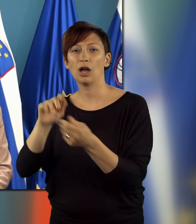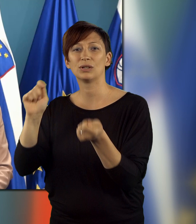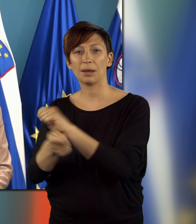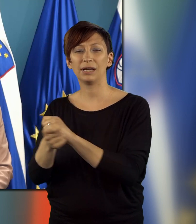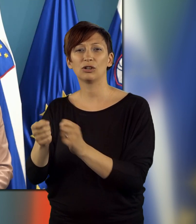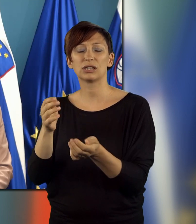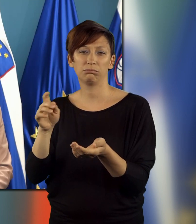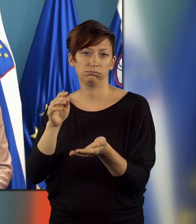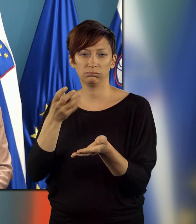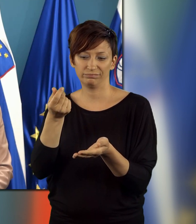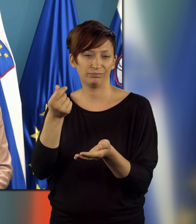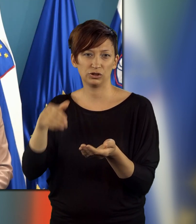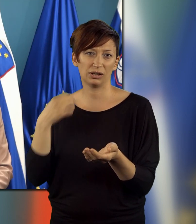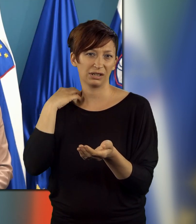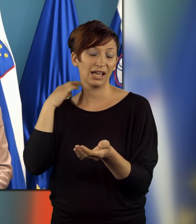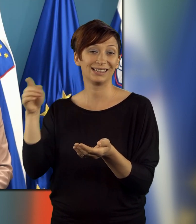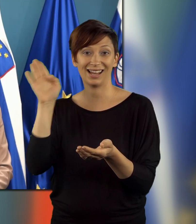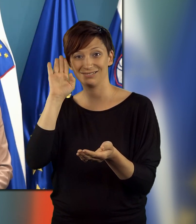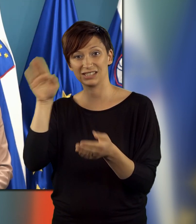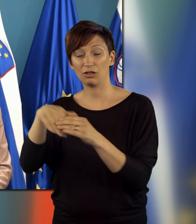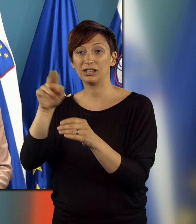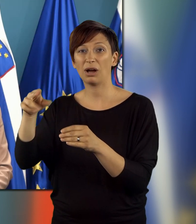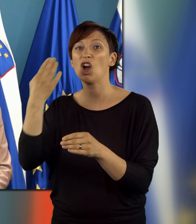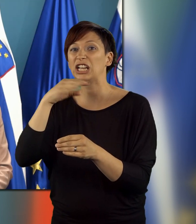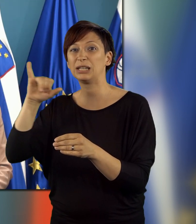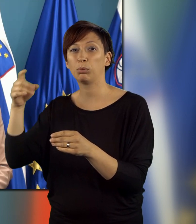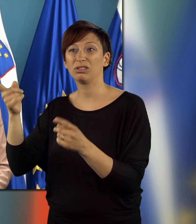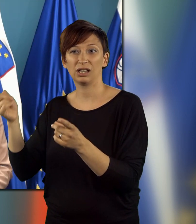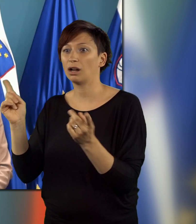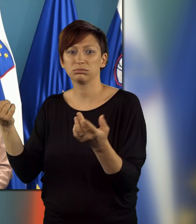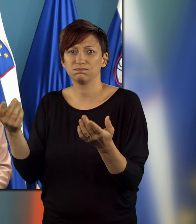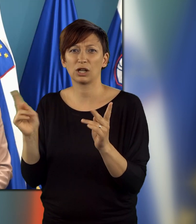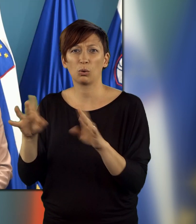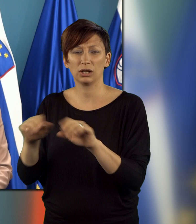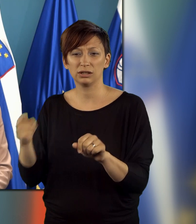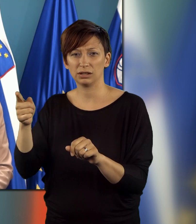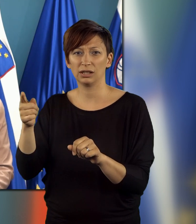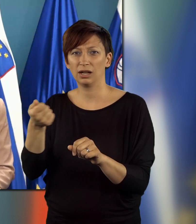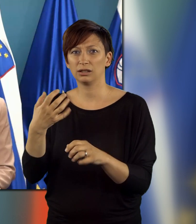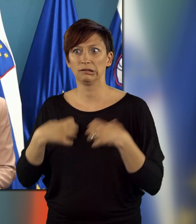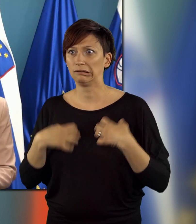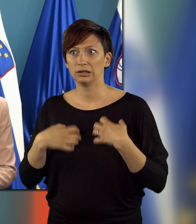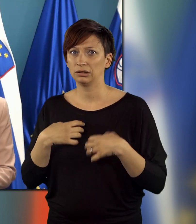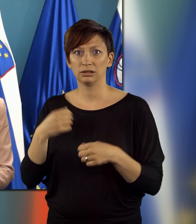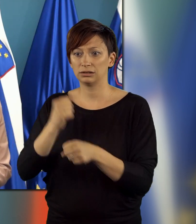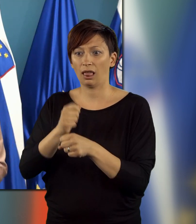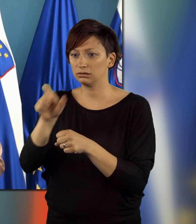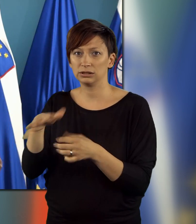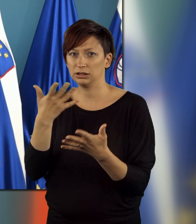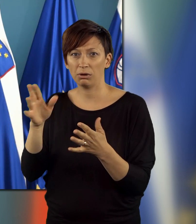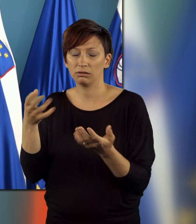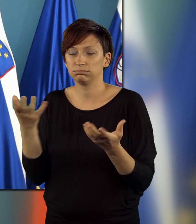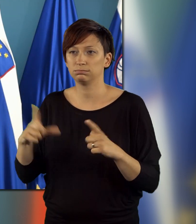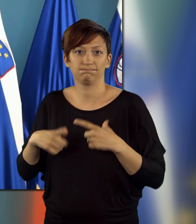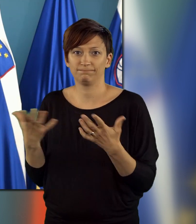ki pa imajo hipoteko. In me zanima, kaj boste okoli tega storili, saj so nekateri na robu obupa. Glede na